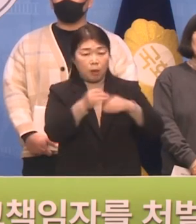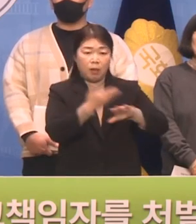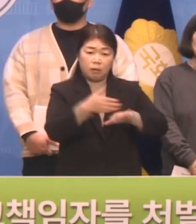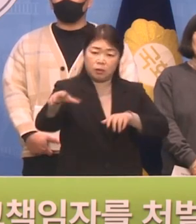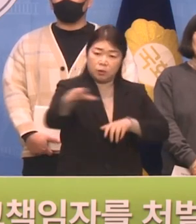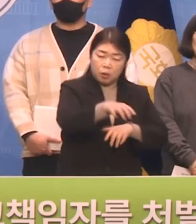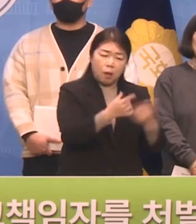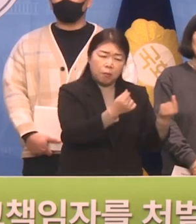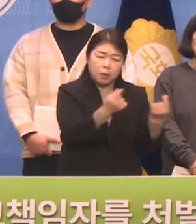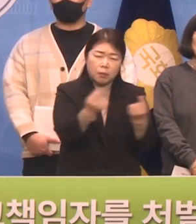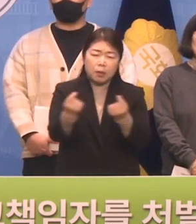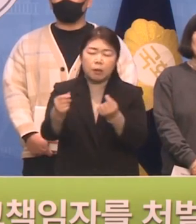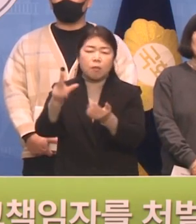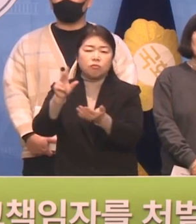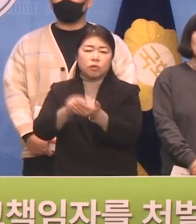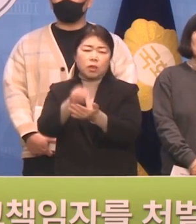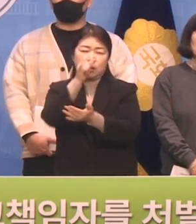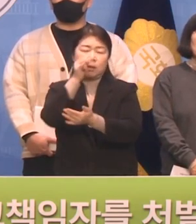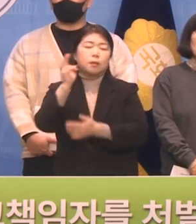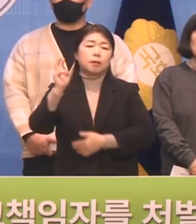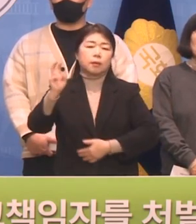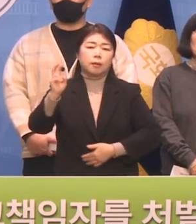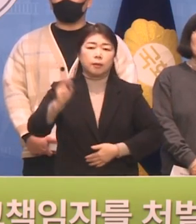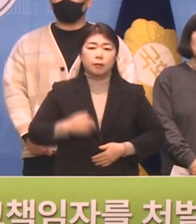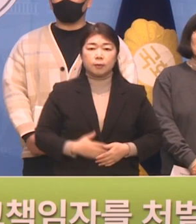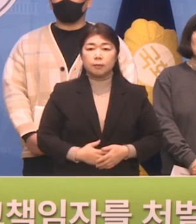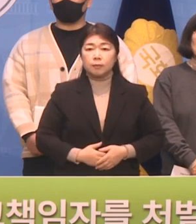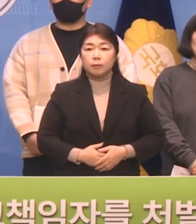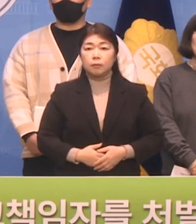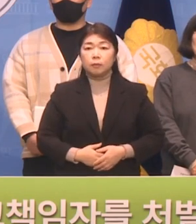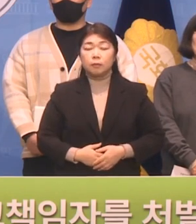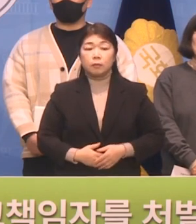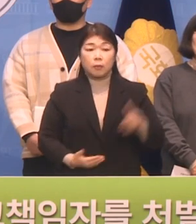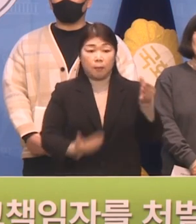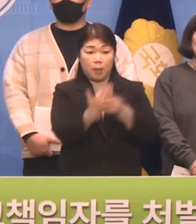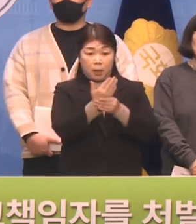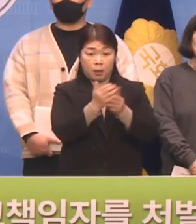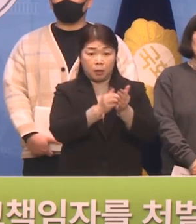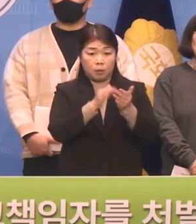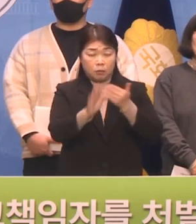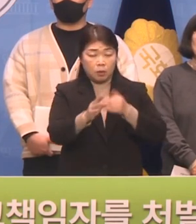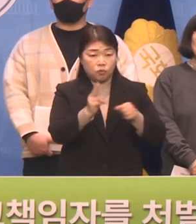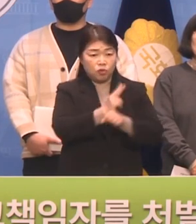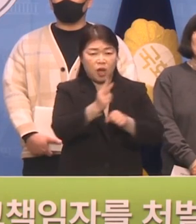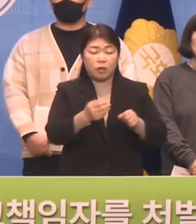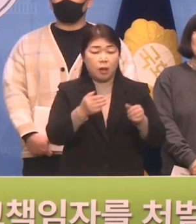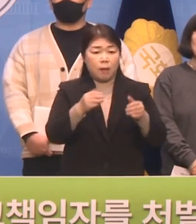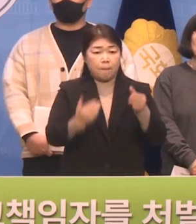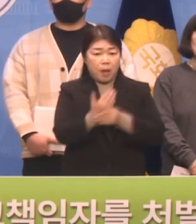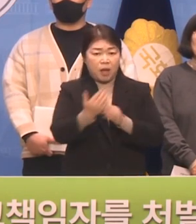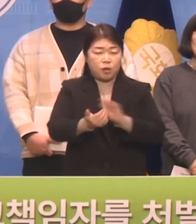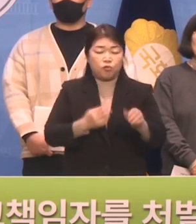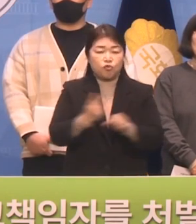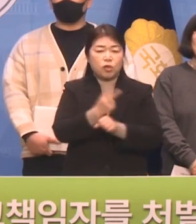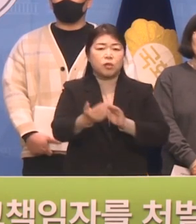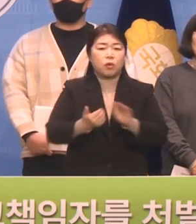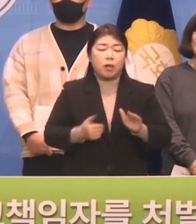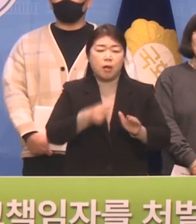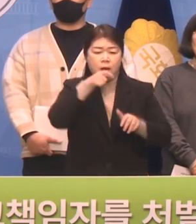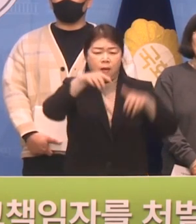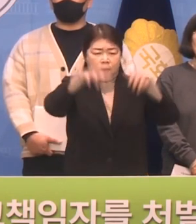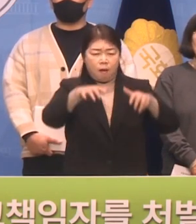지역에도 비슷한 문제가 있을 것으로 보여집니다. 참사 발생 2시간 전에 계획홍수위 도달경고가